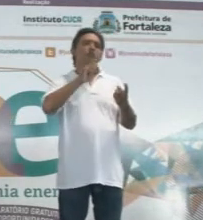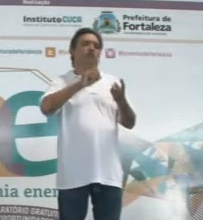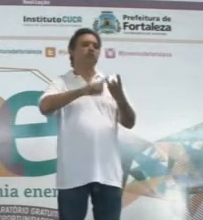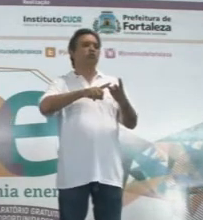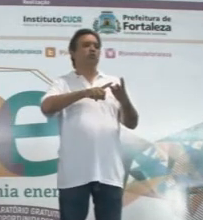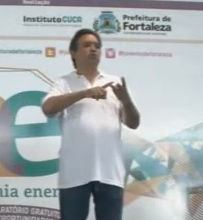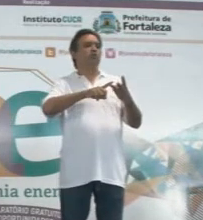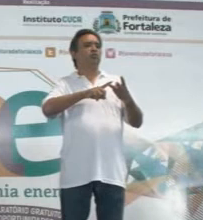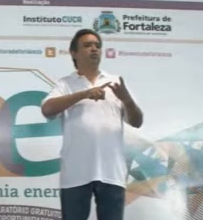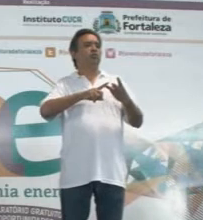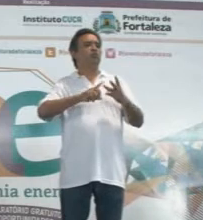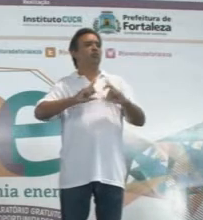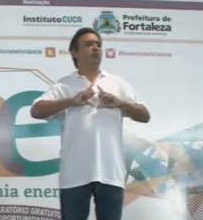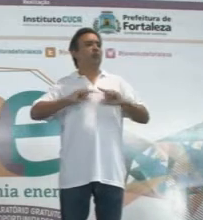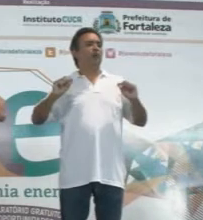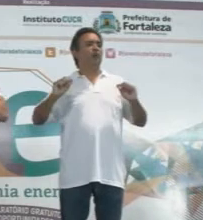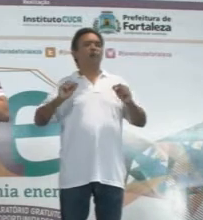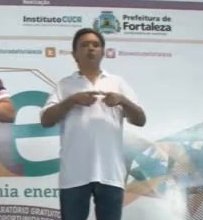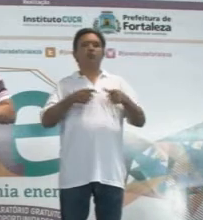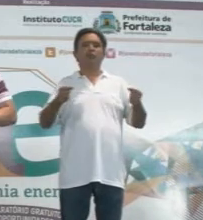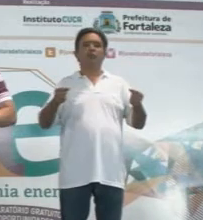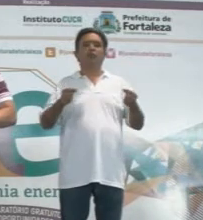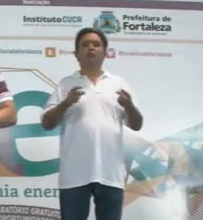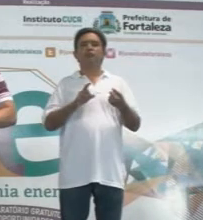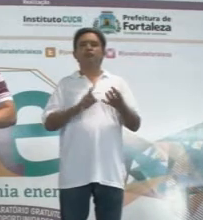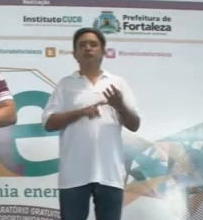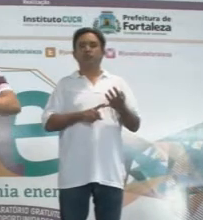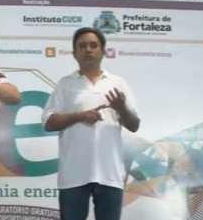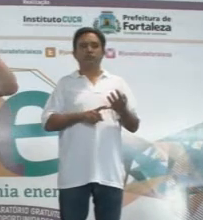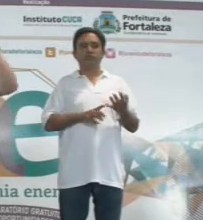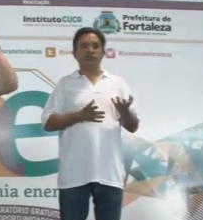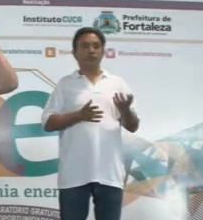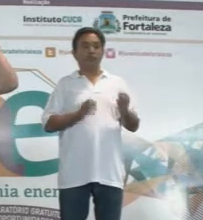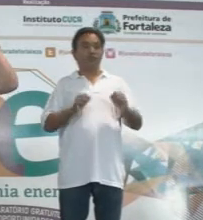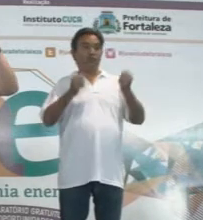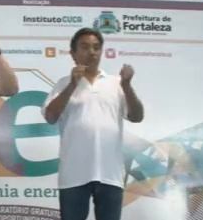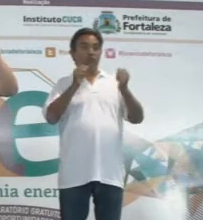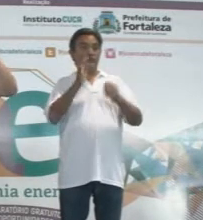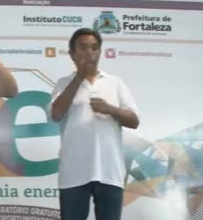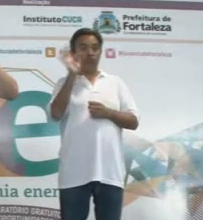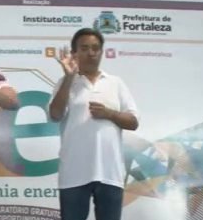Japão, tá certo? Então vamos lá, a Revolução Francesa.